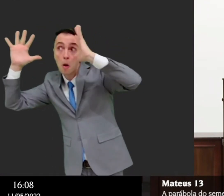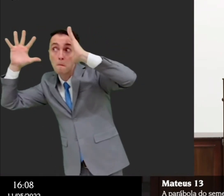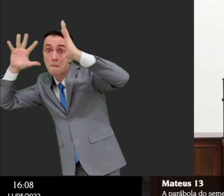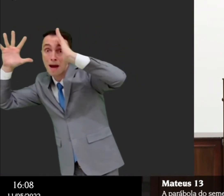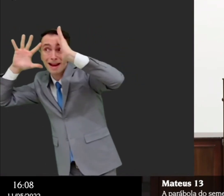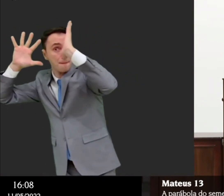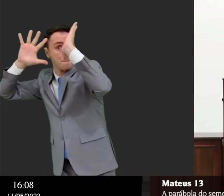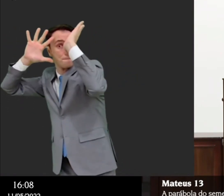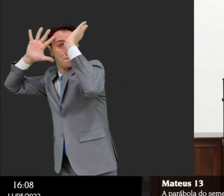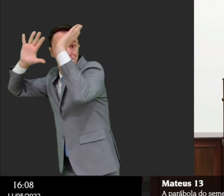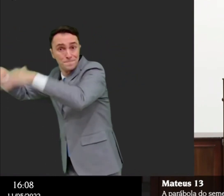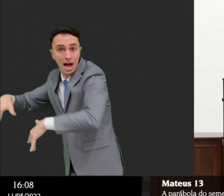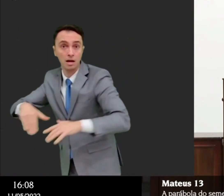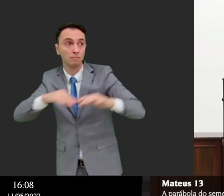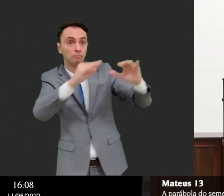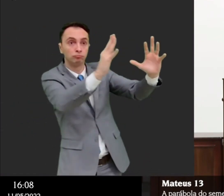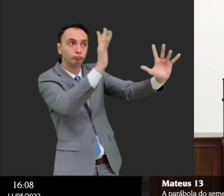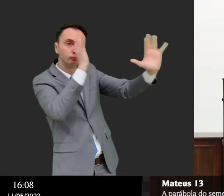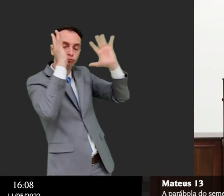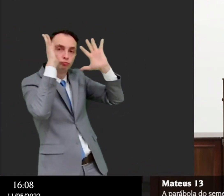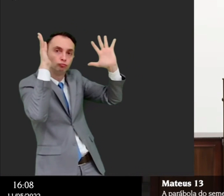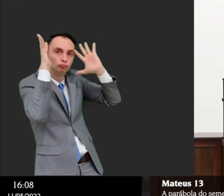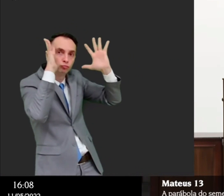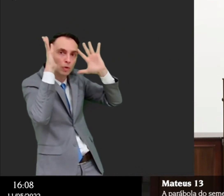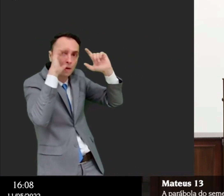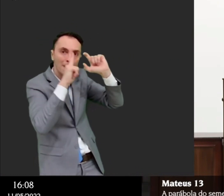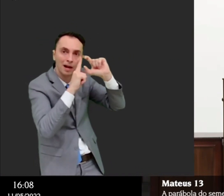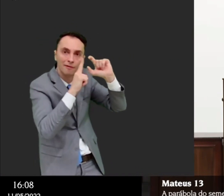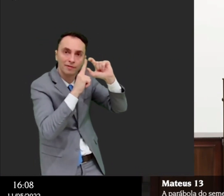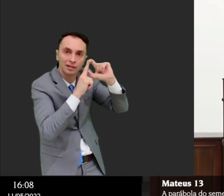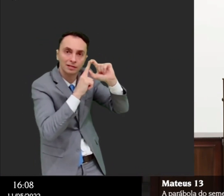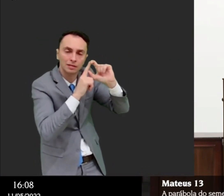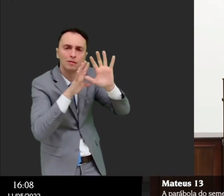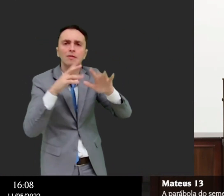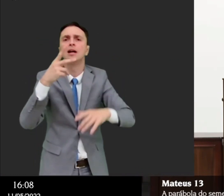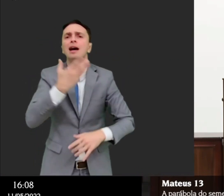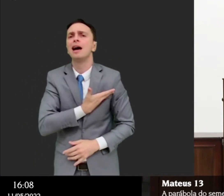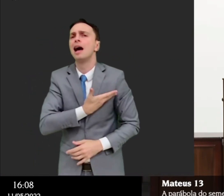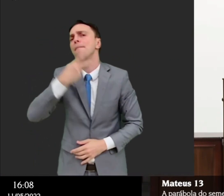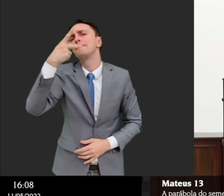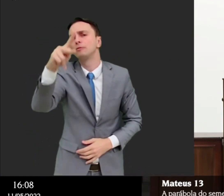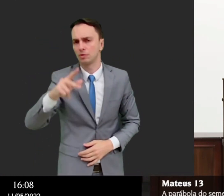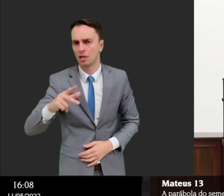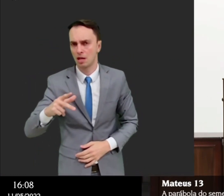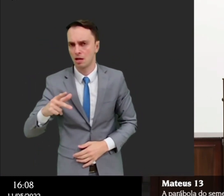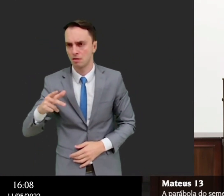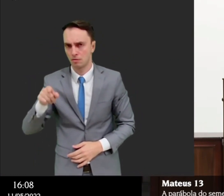Tuas amizades, vamos raciocinar por um segundinho só. As tuas amizades te deu alguma coisa até agora?